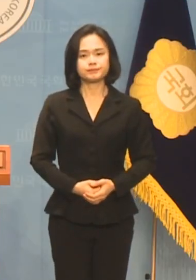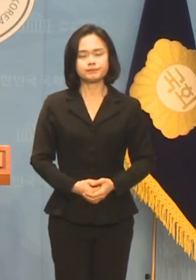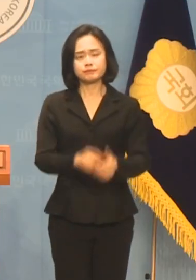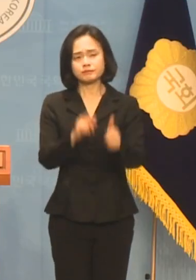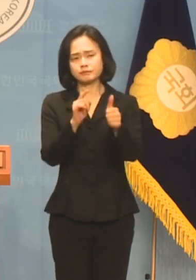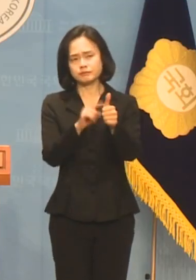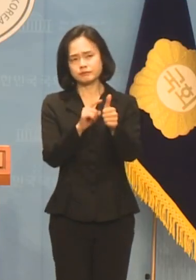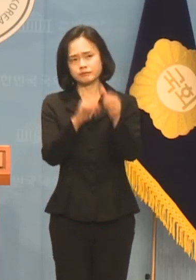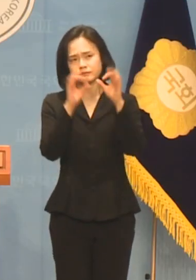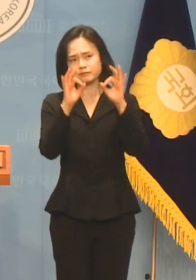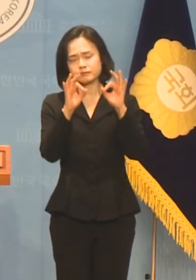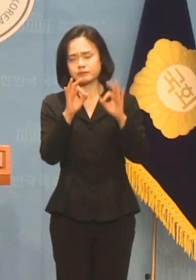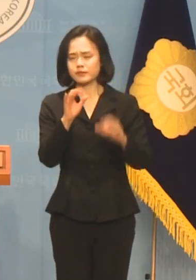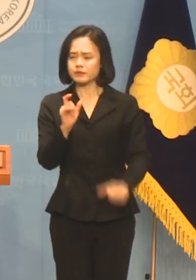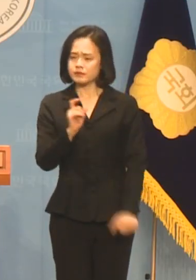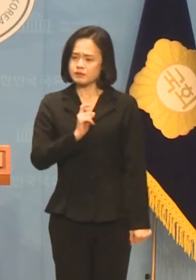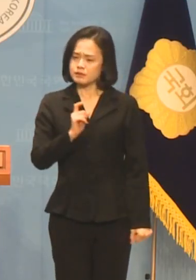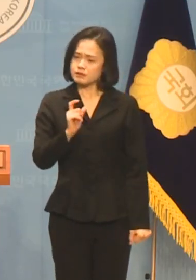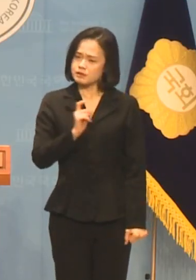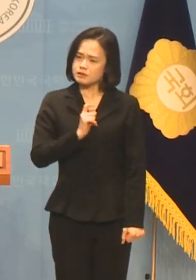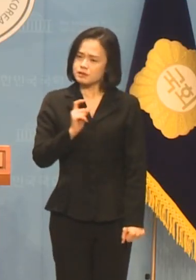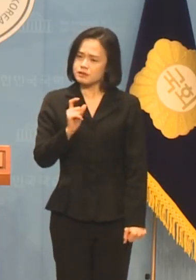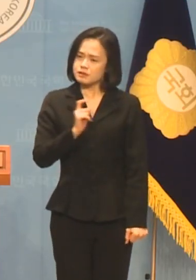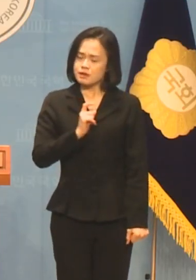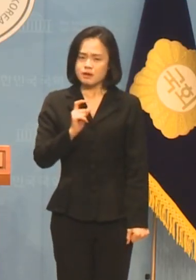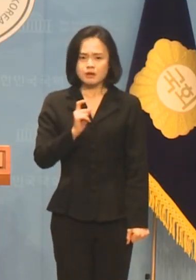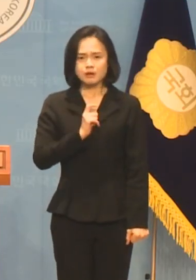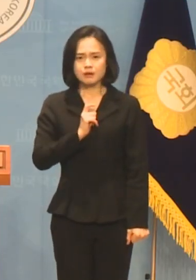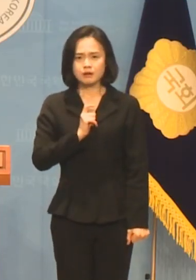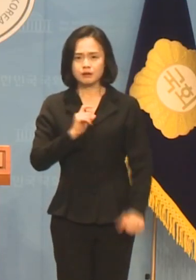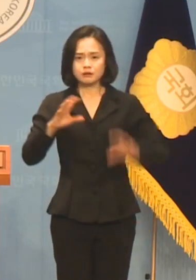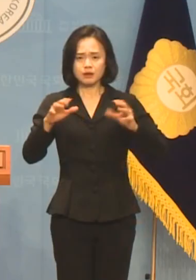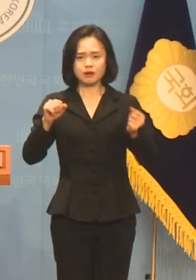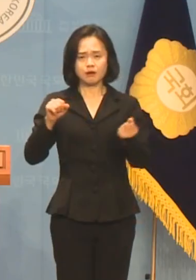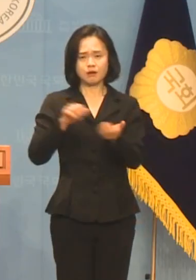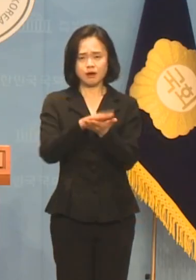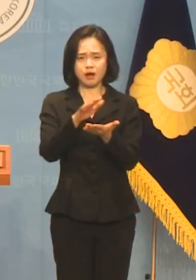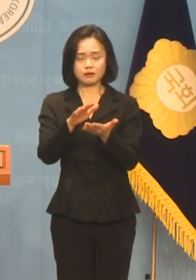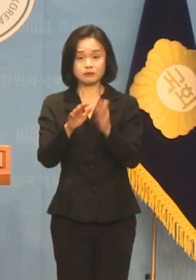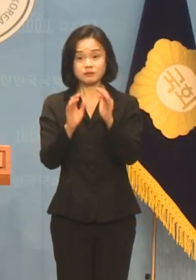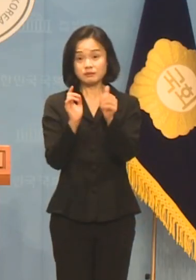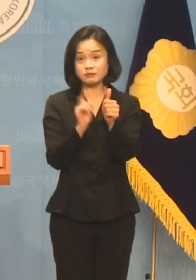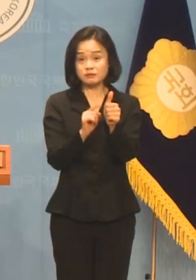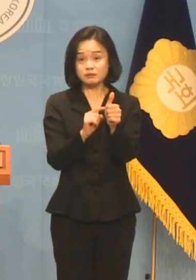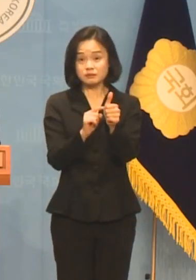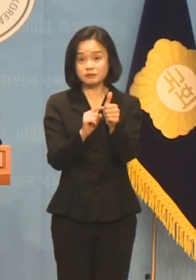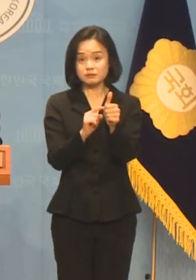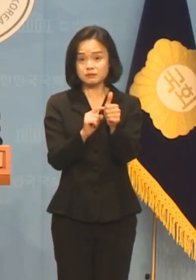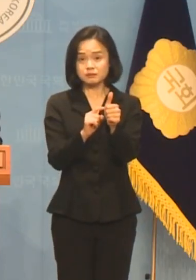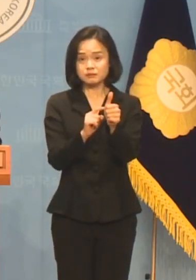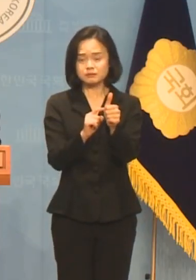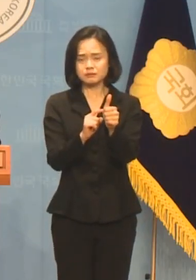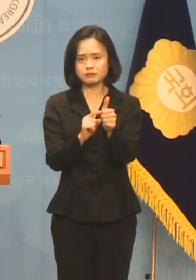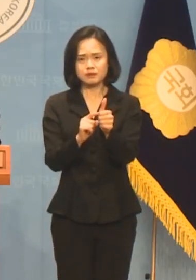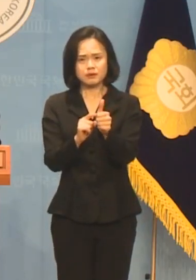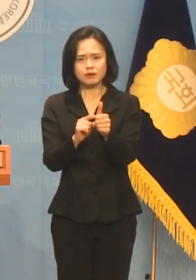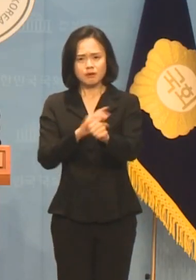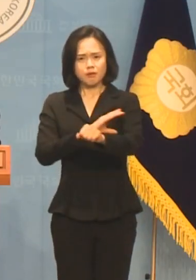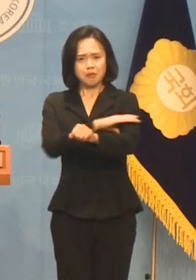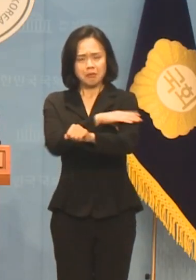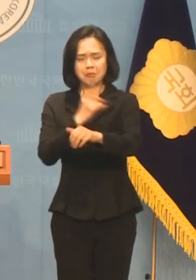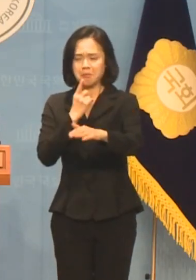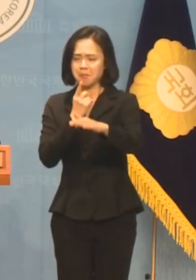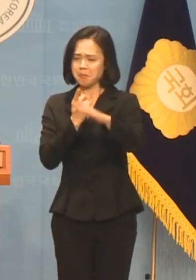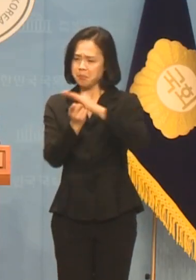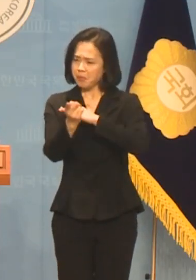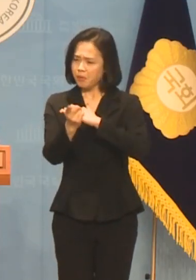의문이 있습니다. 도대체 왜 내란 수괴 윤석열 씨는 비상계엄 선포라는 강수를 두게